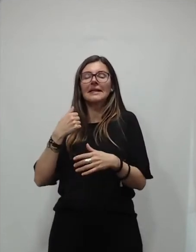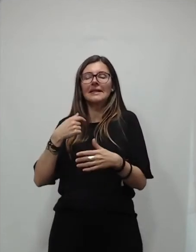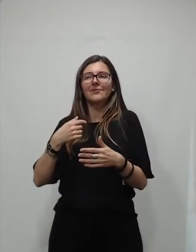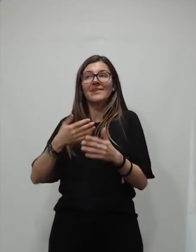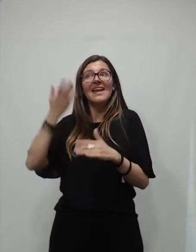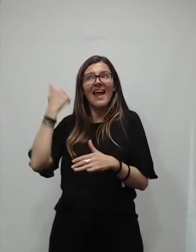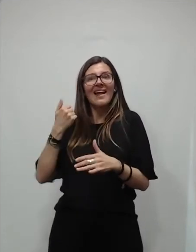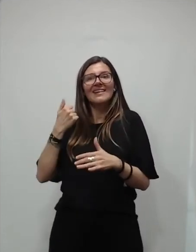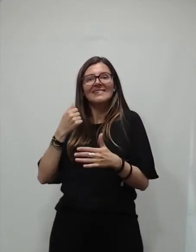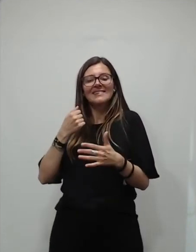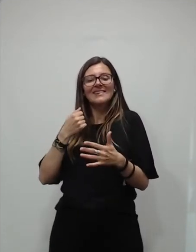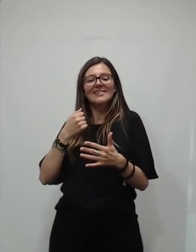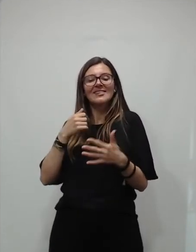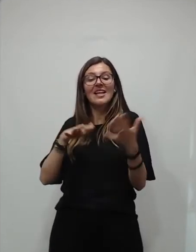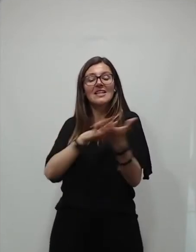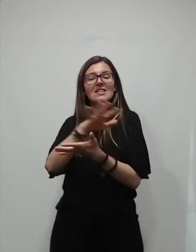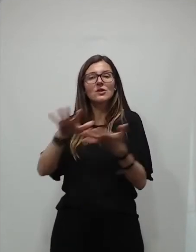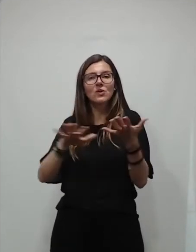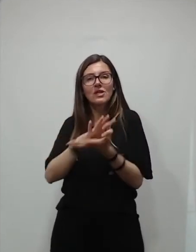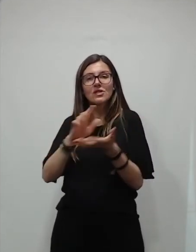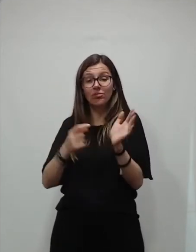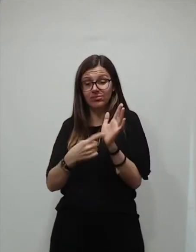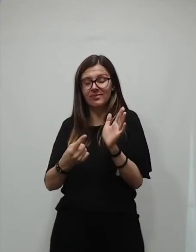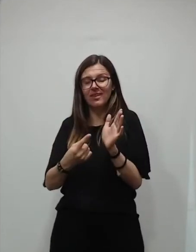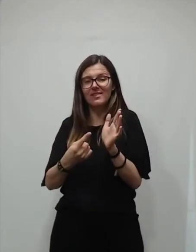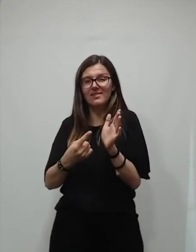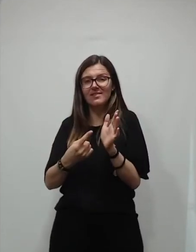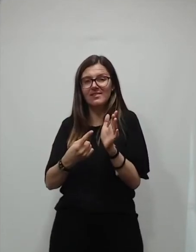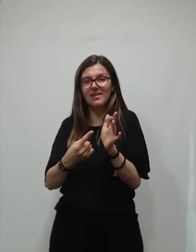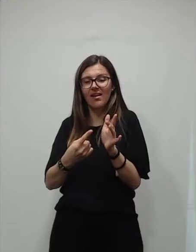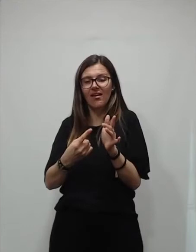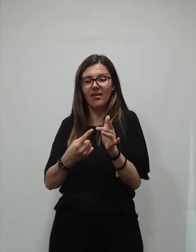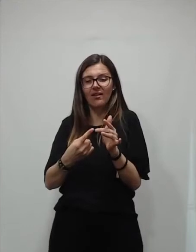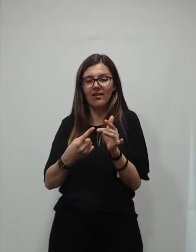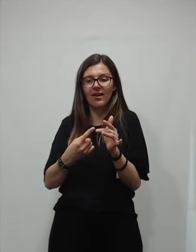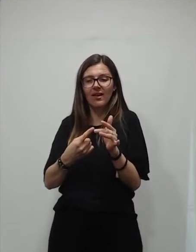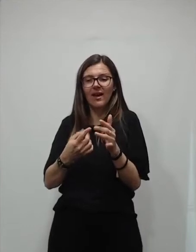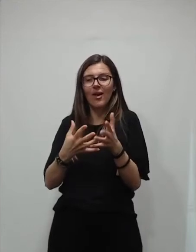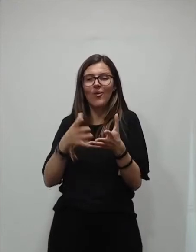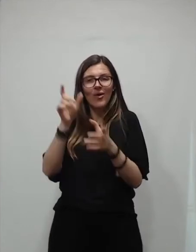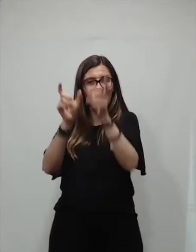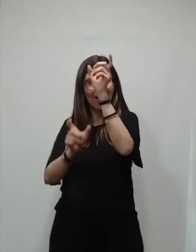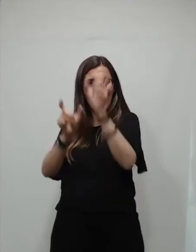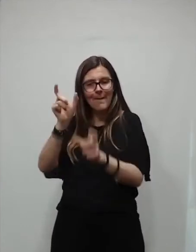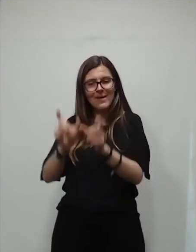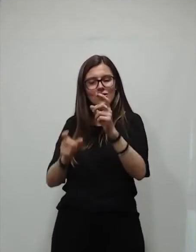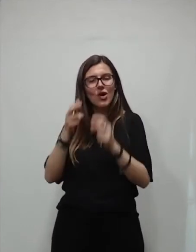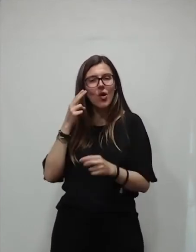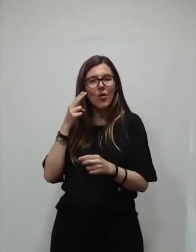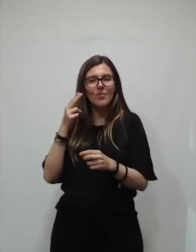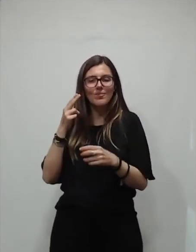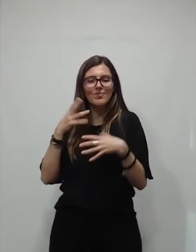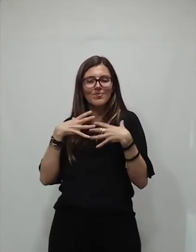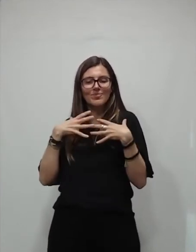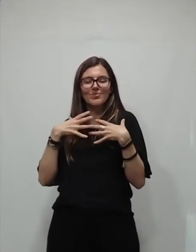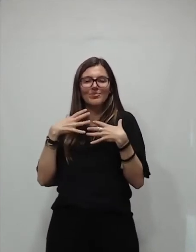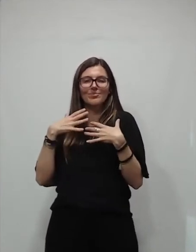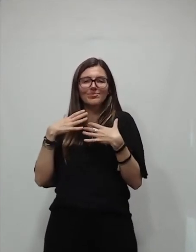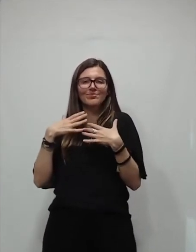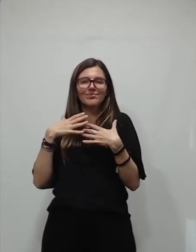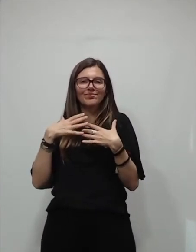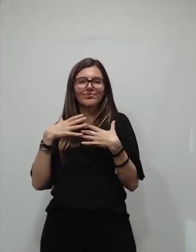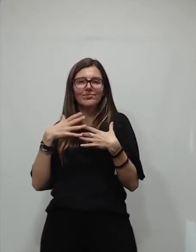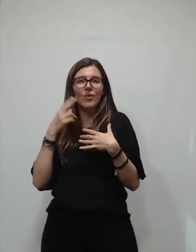de la salud mental, la peligrosidad, que es un concepto que no tenemos del todo claro a qué refiere,